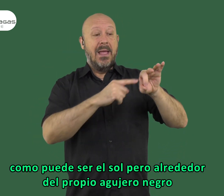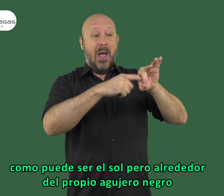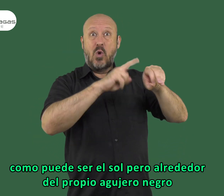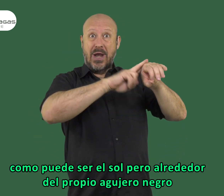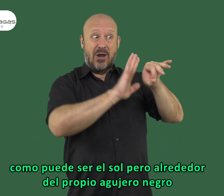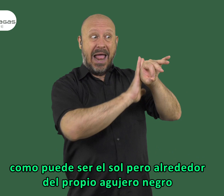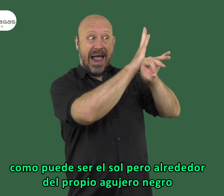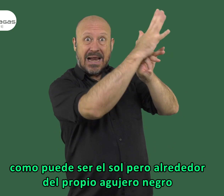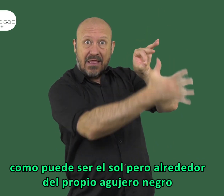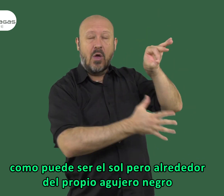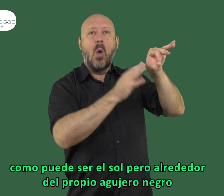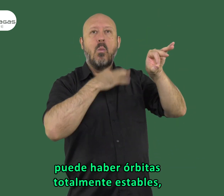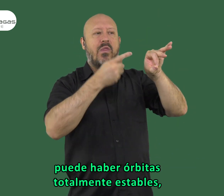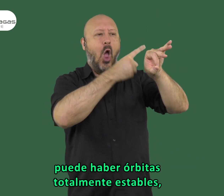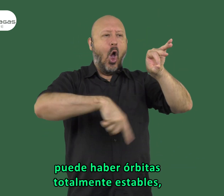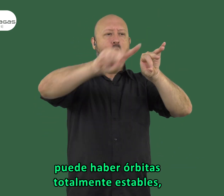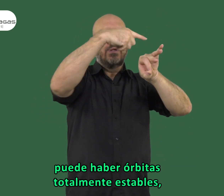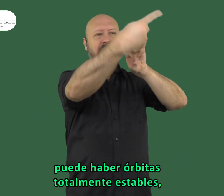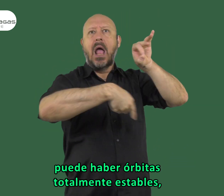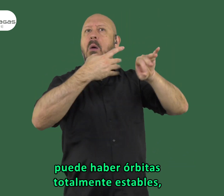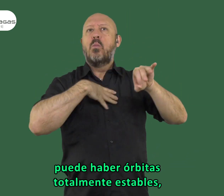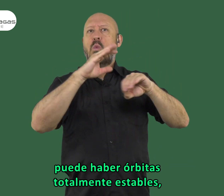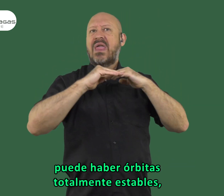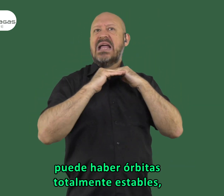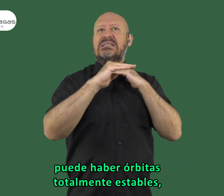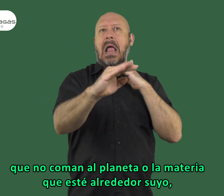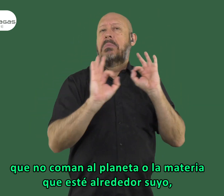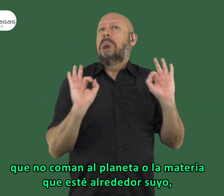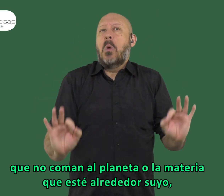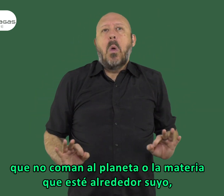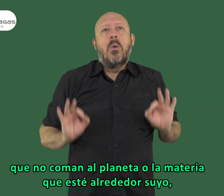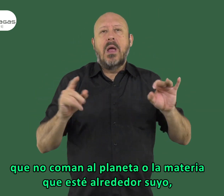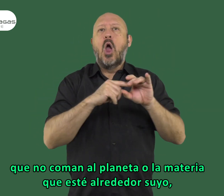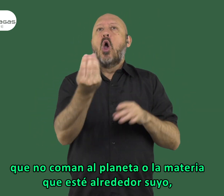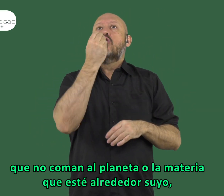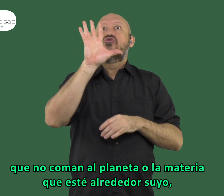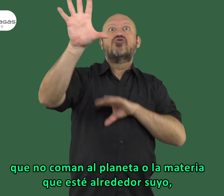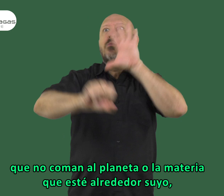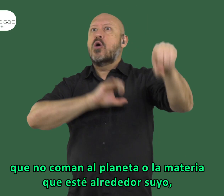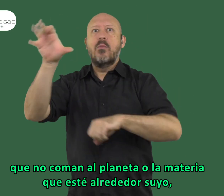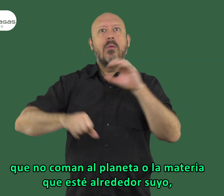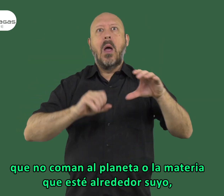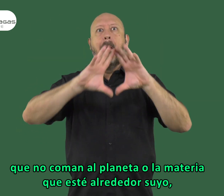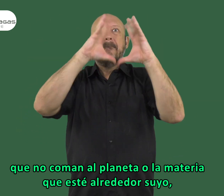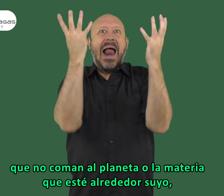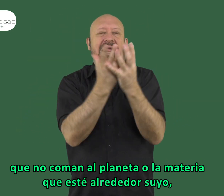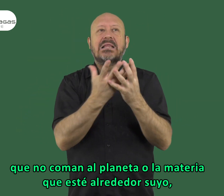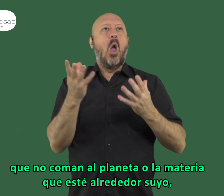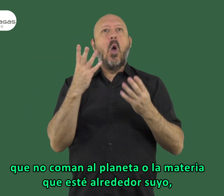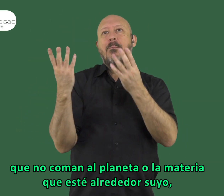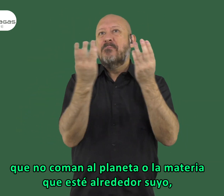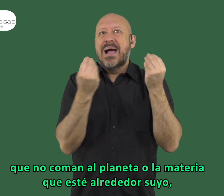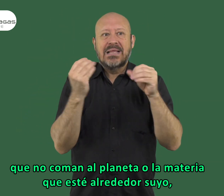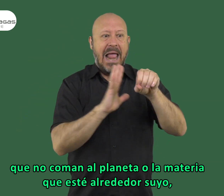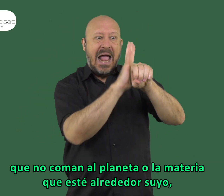Pero alrededor del propio agujero negro puede haber órbitas totalmente estables, que no coman al